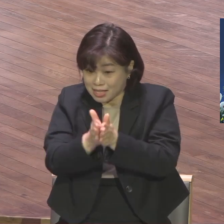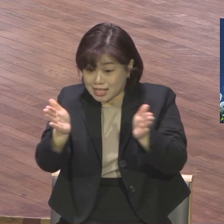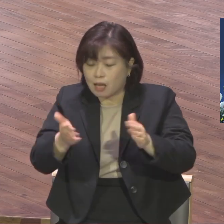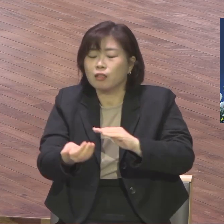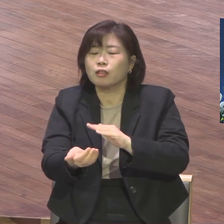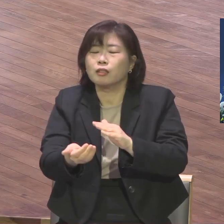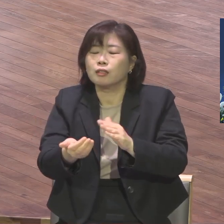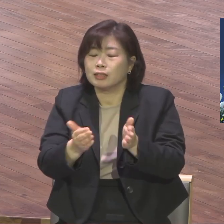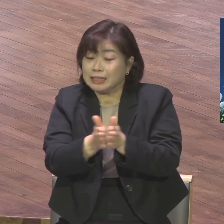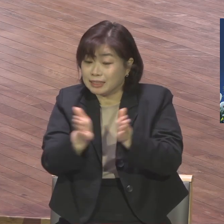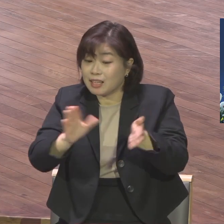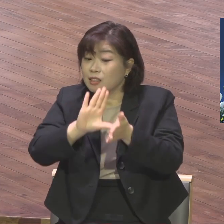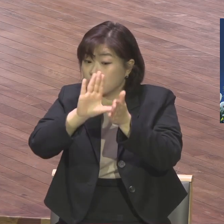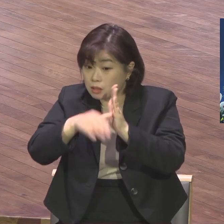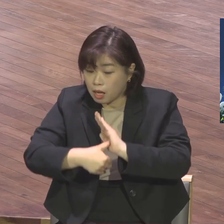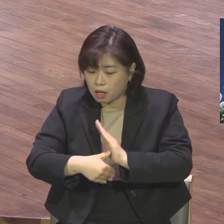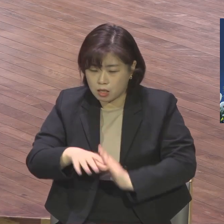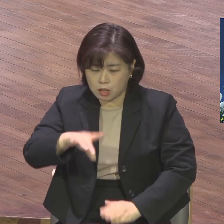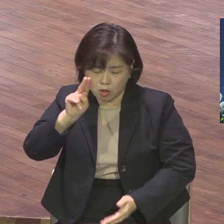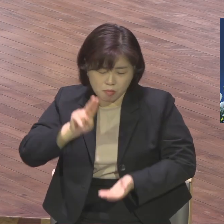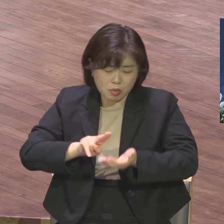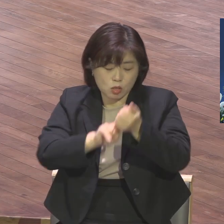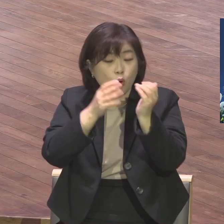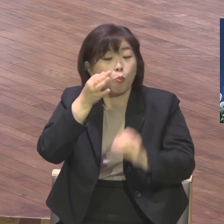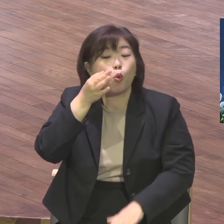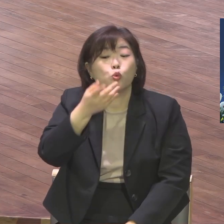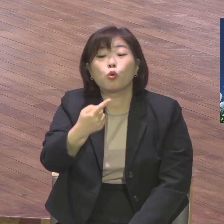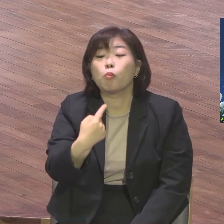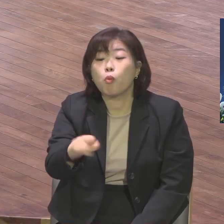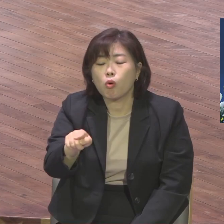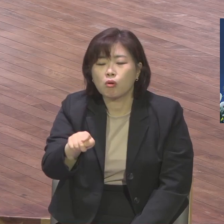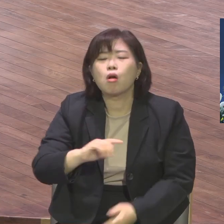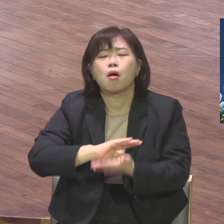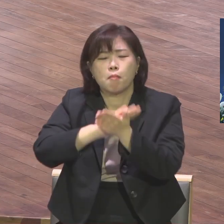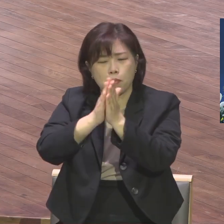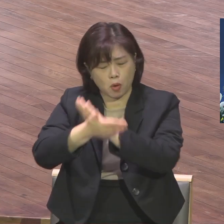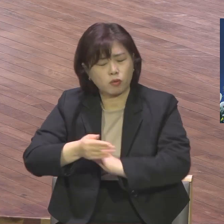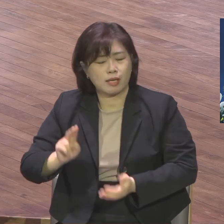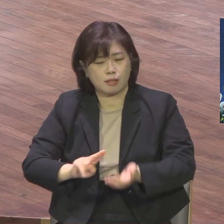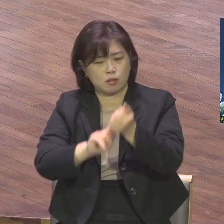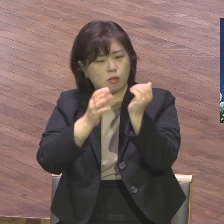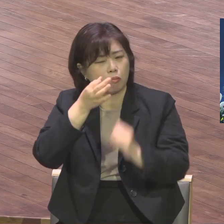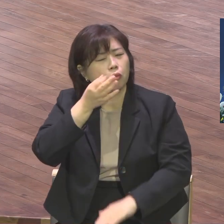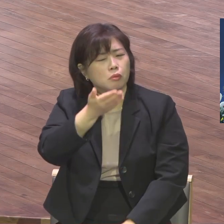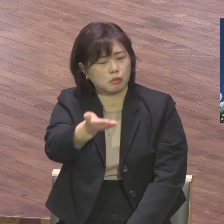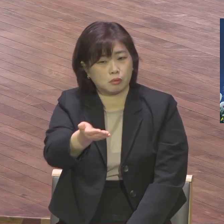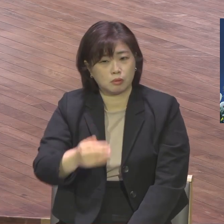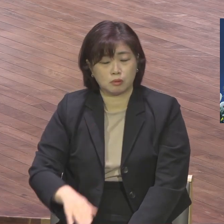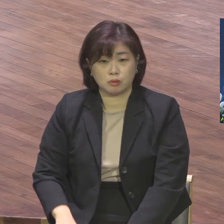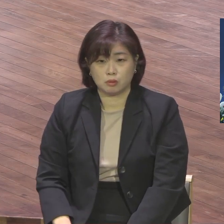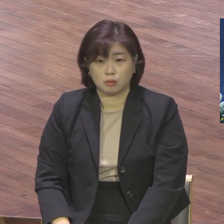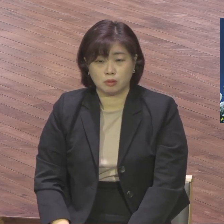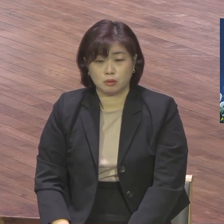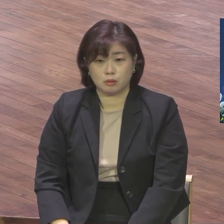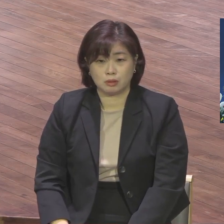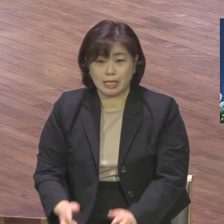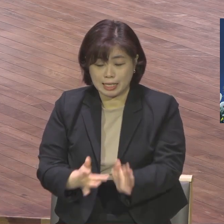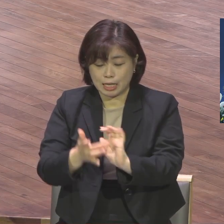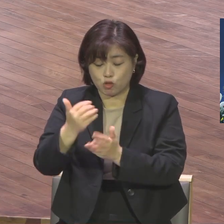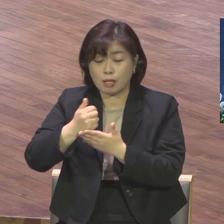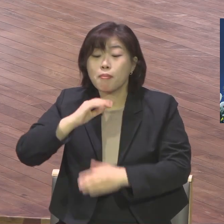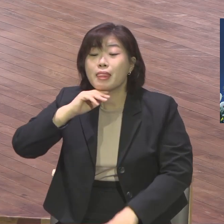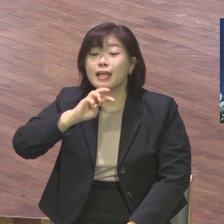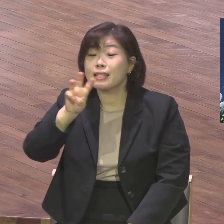제일 처음 한 기적이 뭐예요? 그것도 변화예요. 예수님이 이 땅에 오셔서 공생애 딱 시작하시면서 서른 살에 딱 시작하시면서